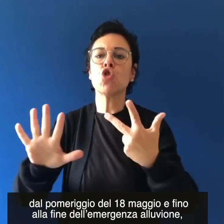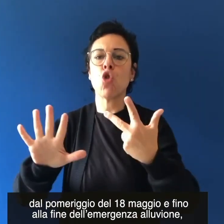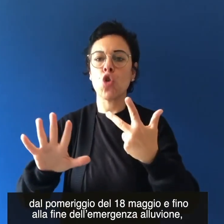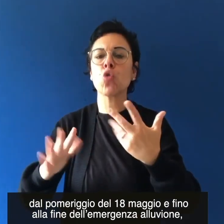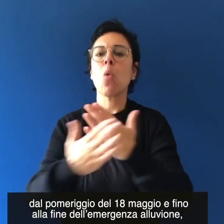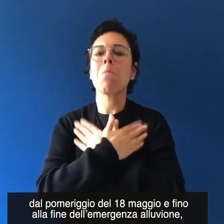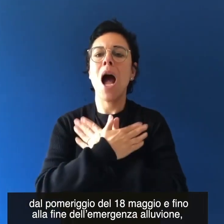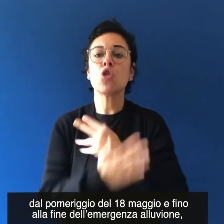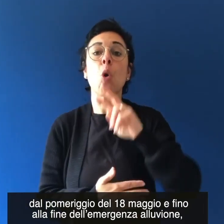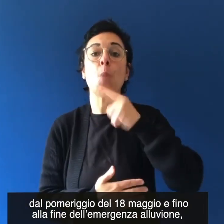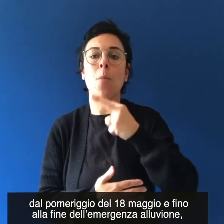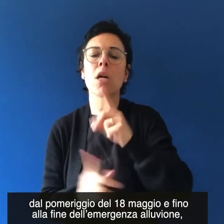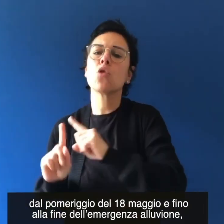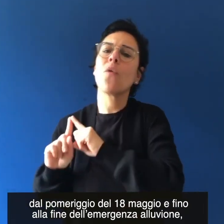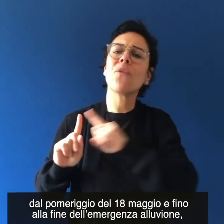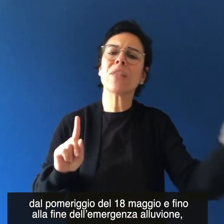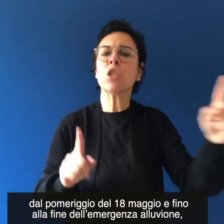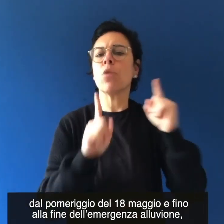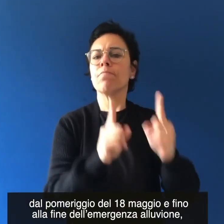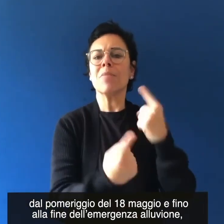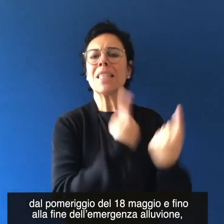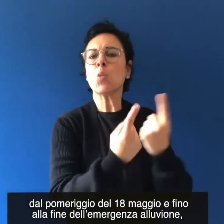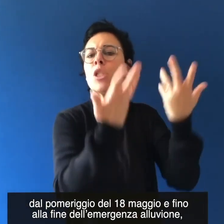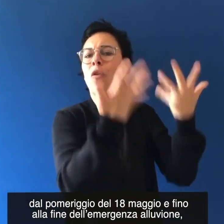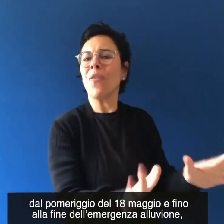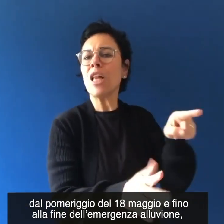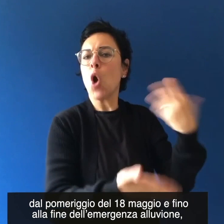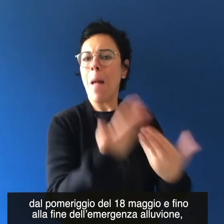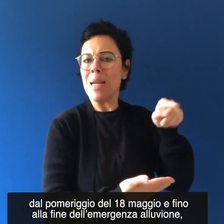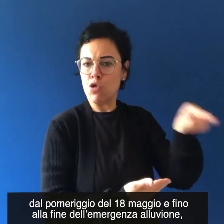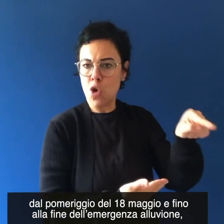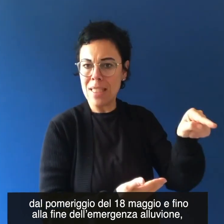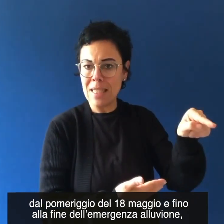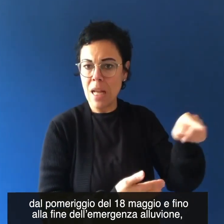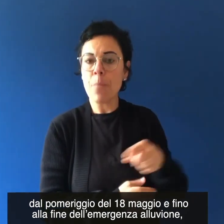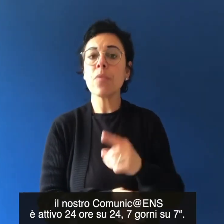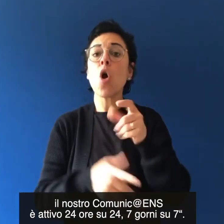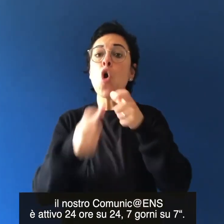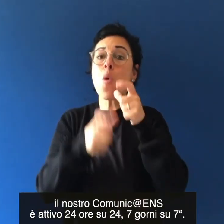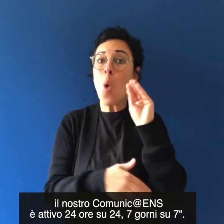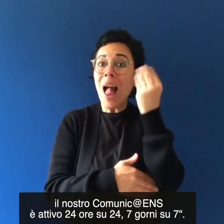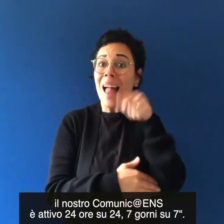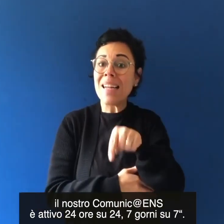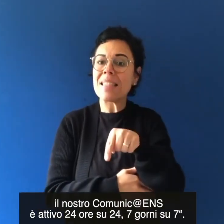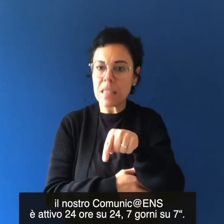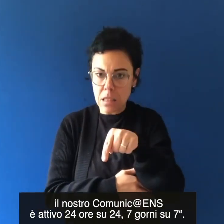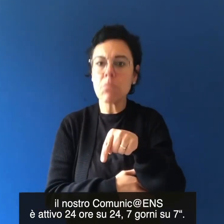maggio fino alla fine dell'emergenza all'ovione, il nostro servizio Comunica ENS è